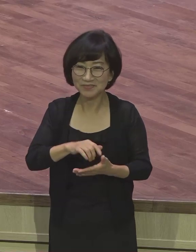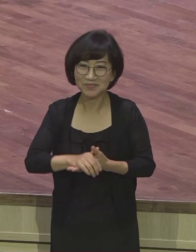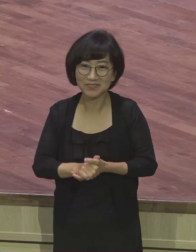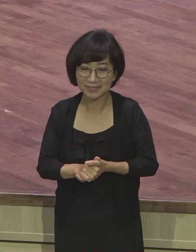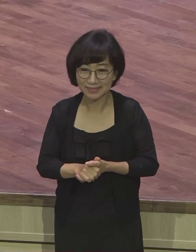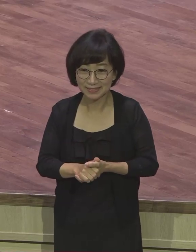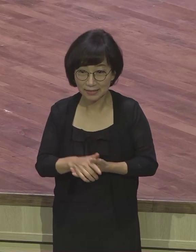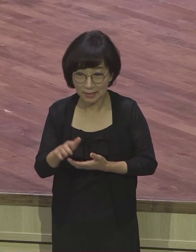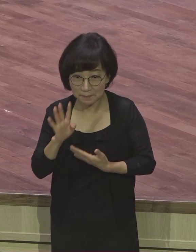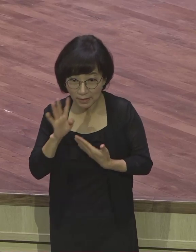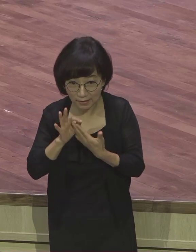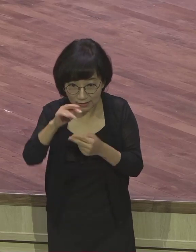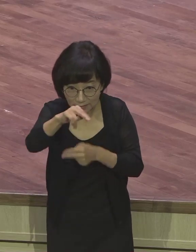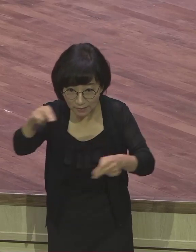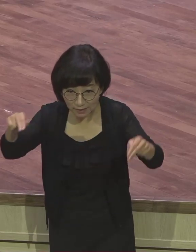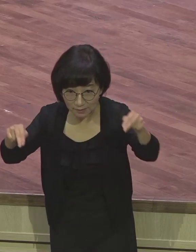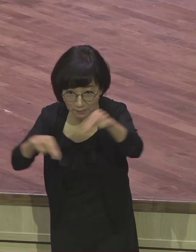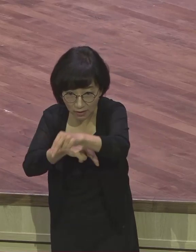여러분 그것도 놔둬요 하겠어요?